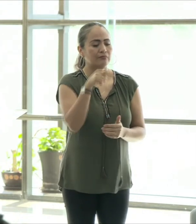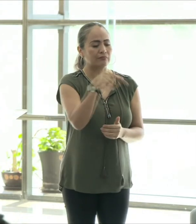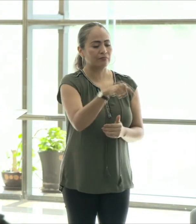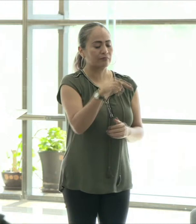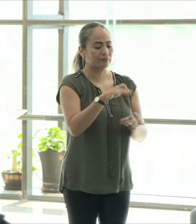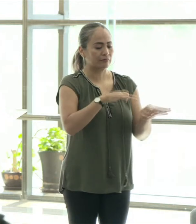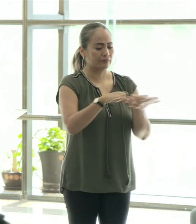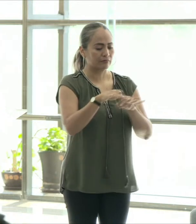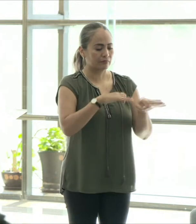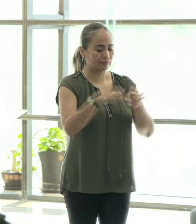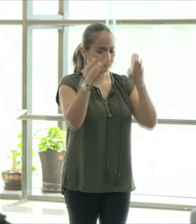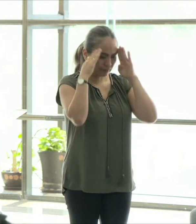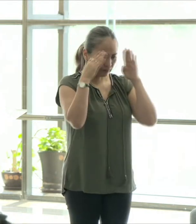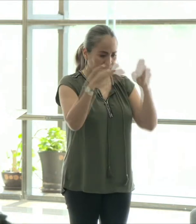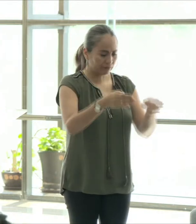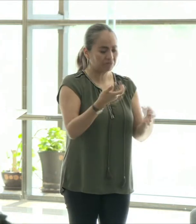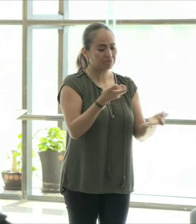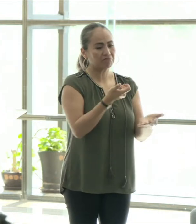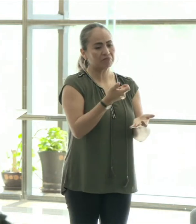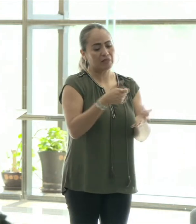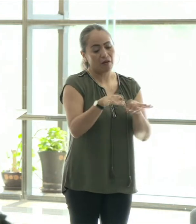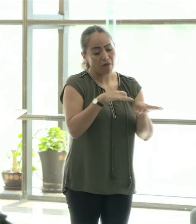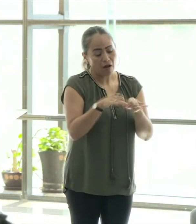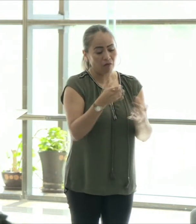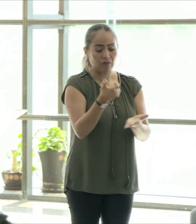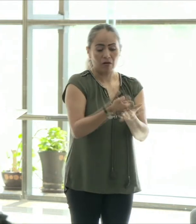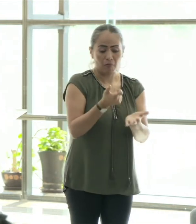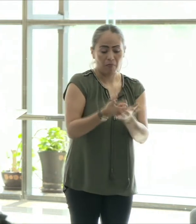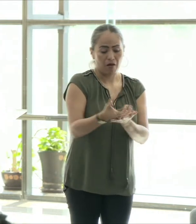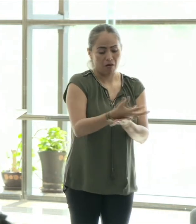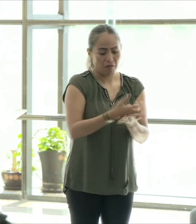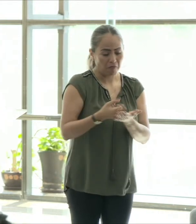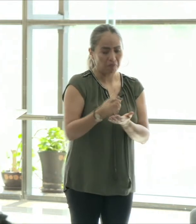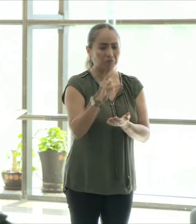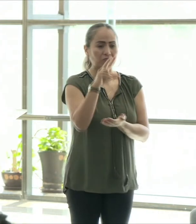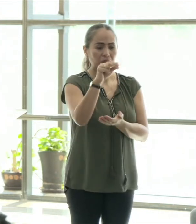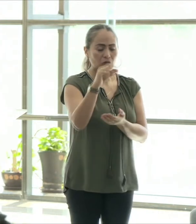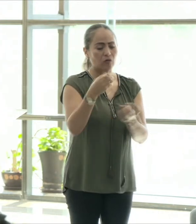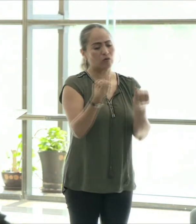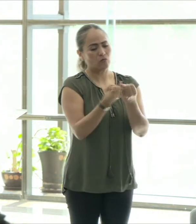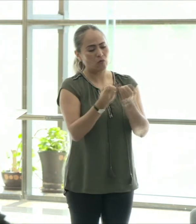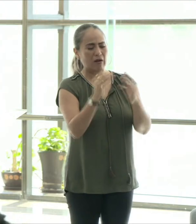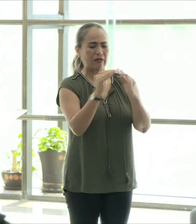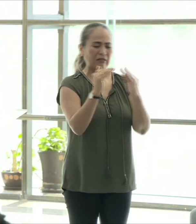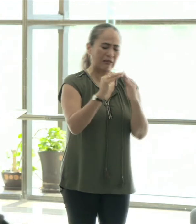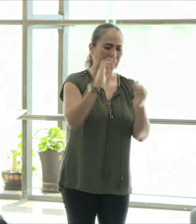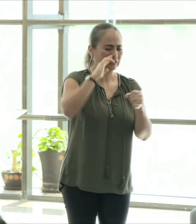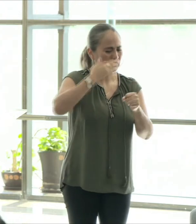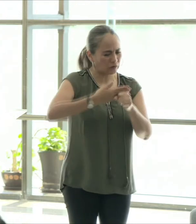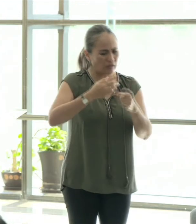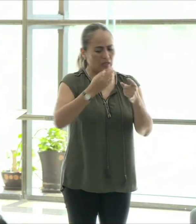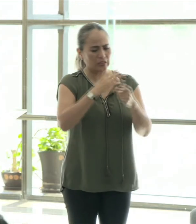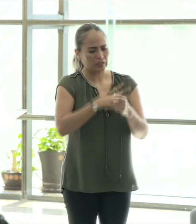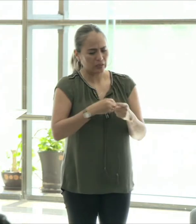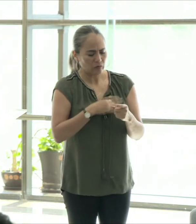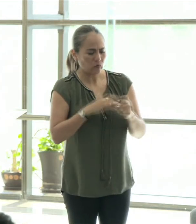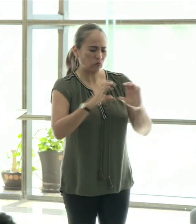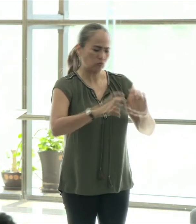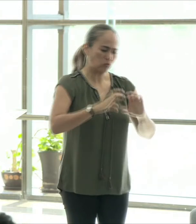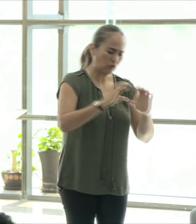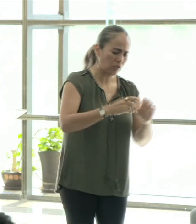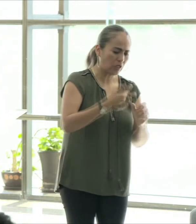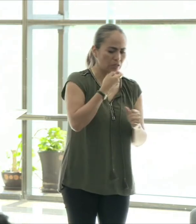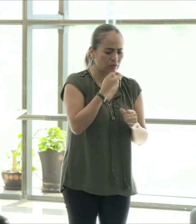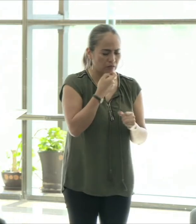a empleos no remunerados se incrementó el tema de las tareas del hogar de cuidados de niños enfermos e incluso de adultos